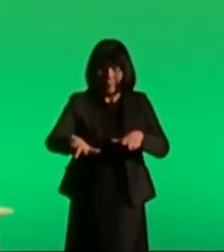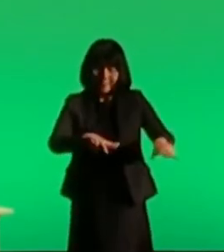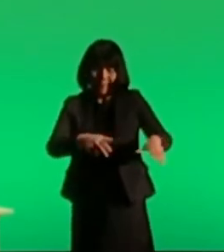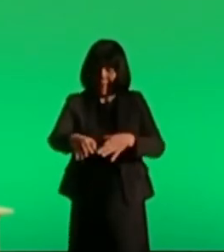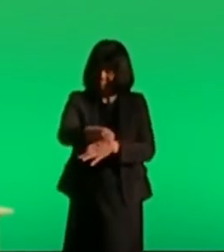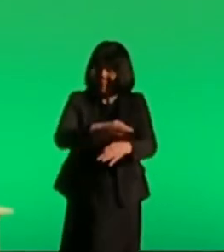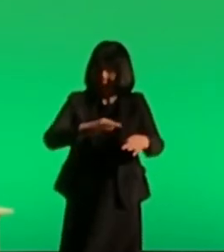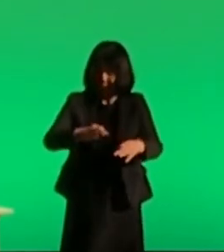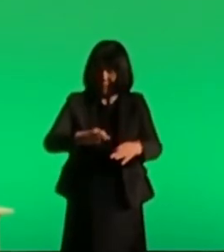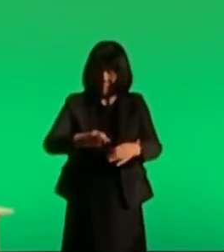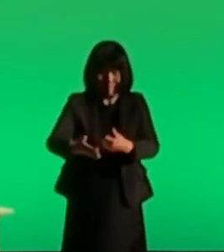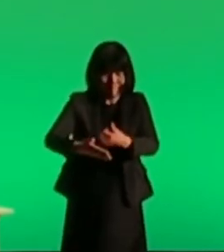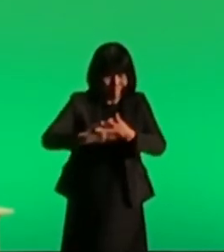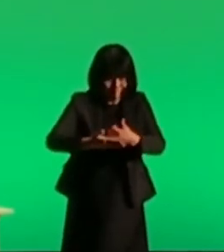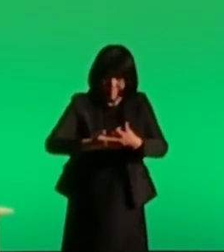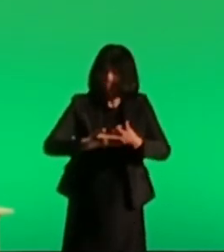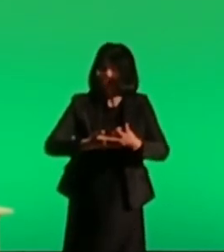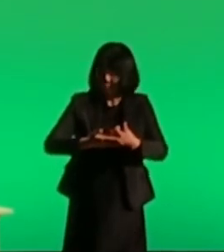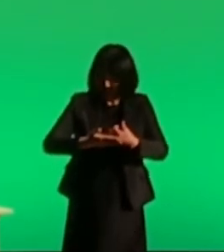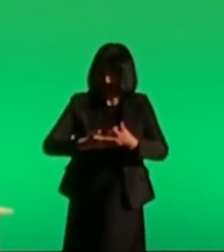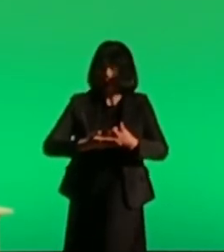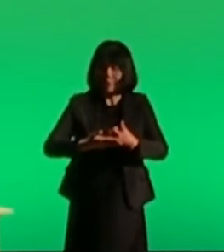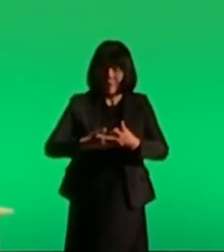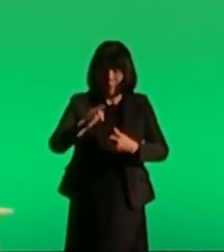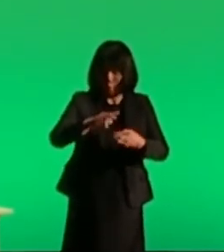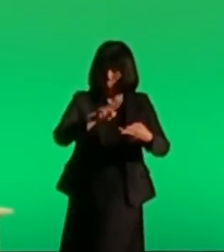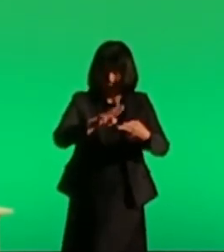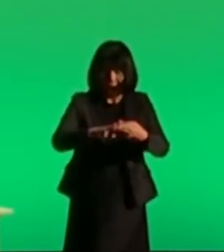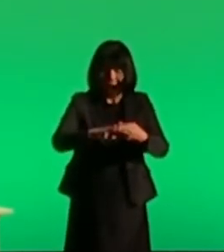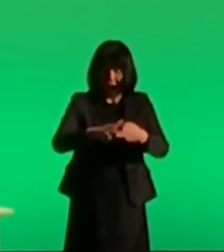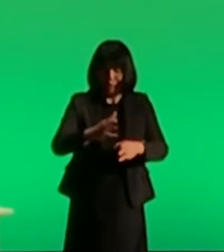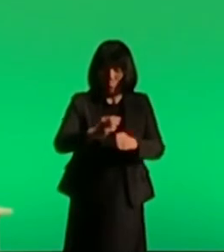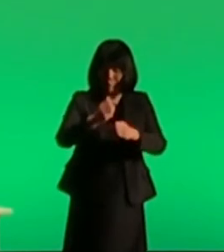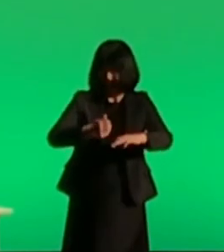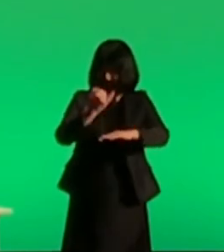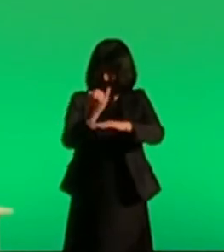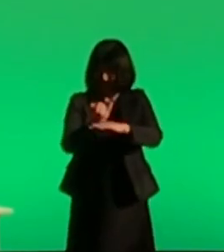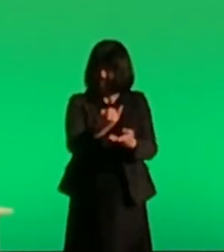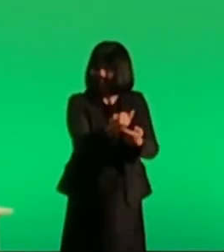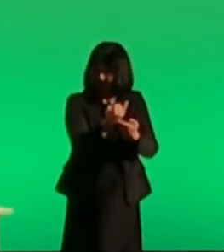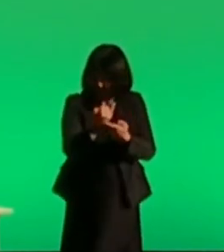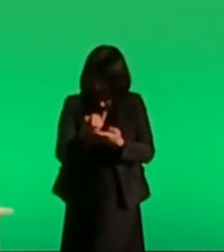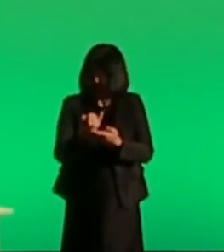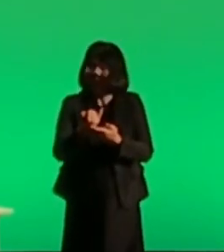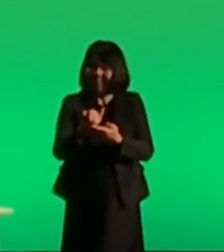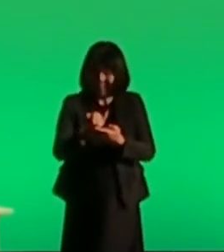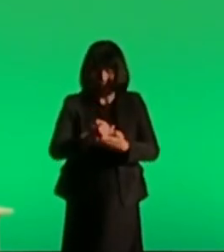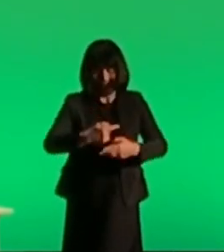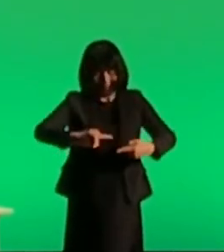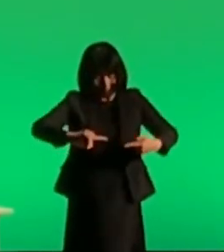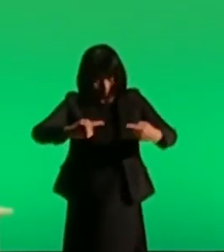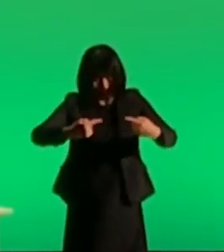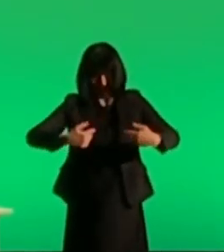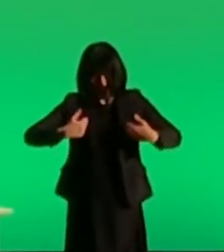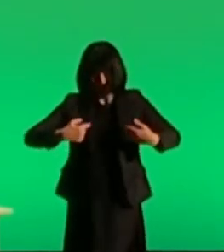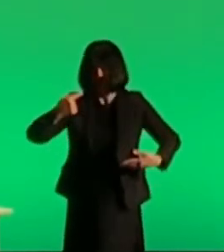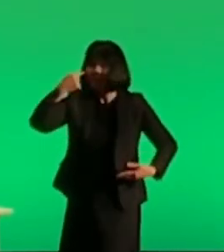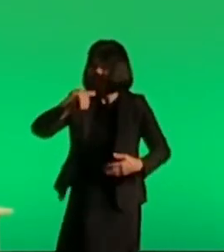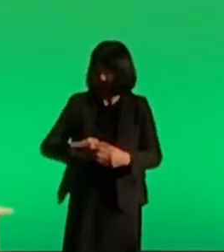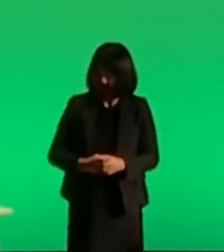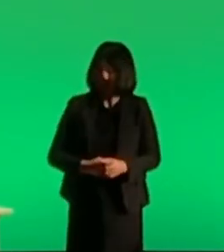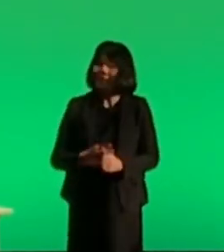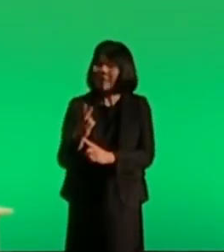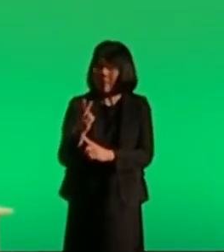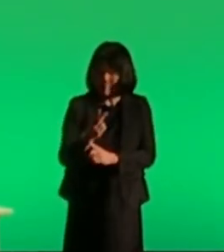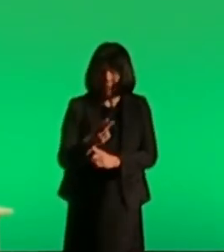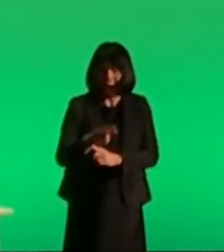に力強いご支援をいただいております野田聖子総務大臣をお迎えいたしましたことを大変光栄に思っております。そ